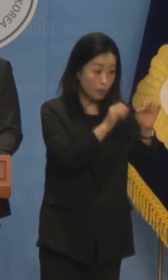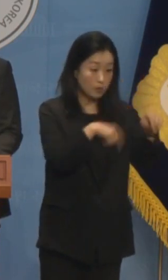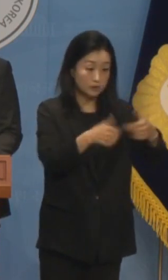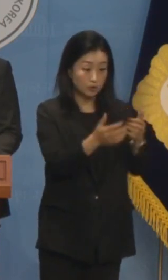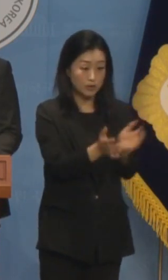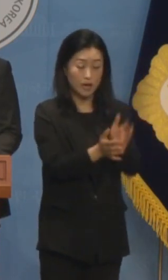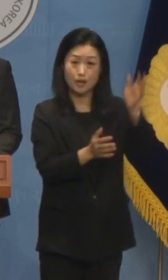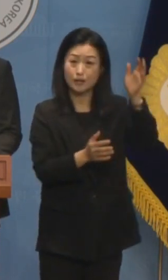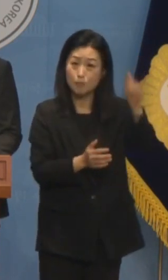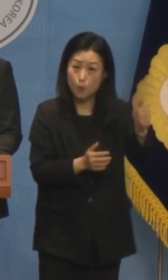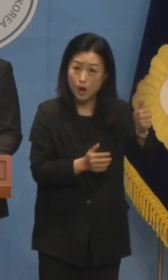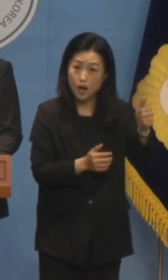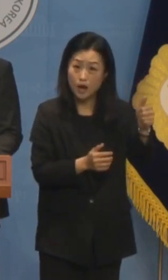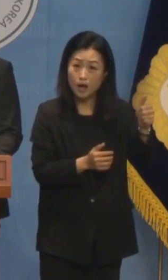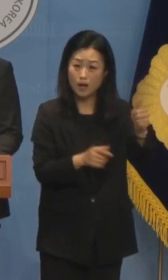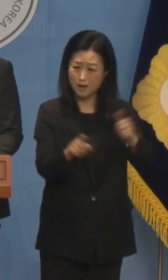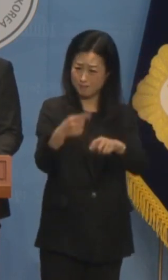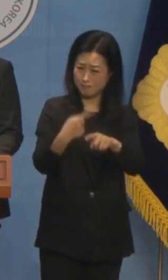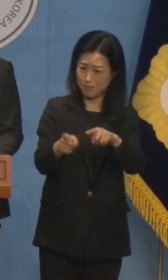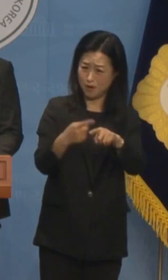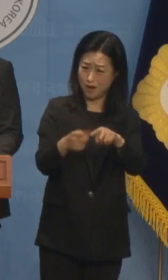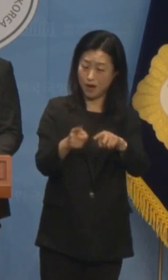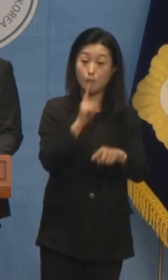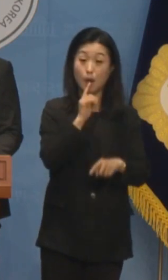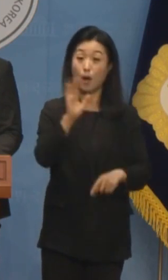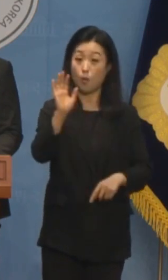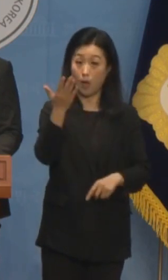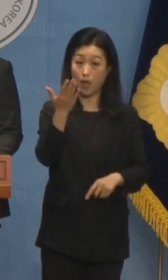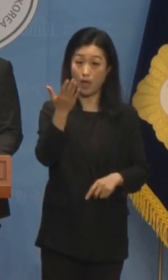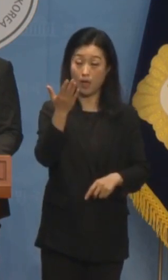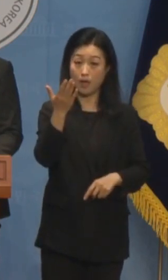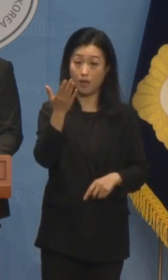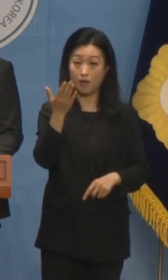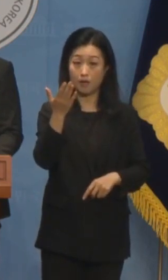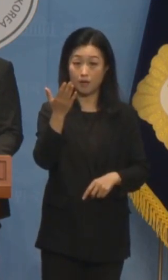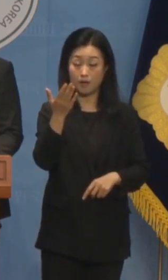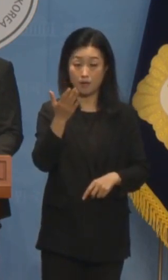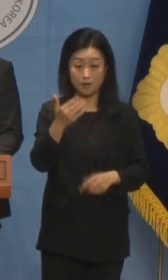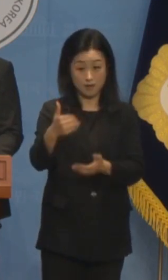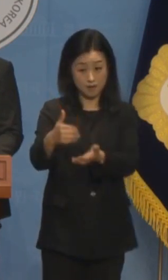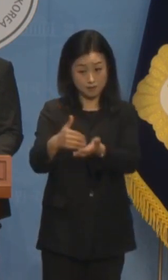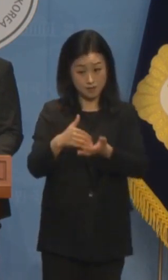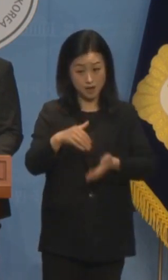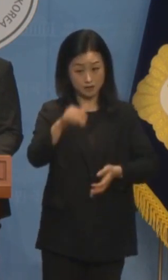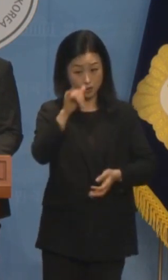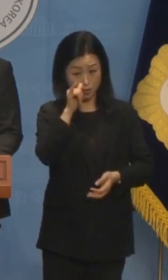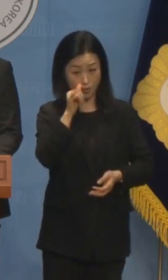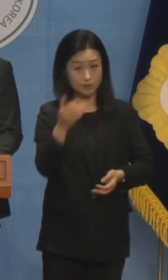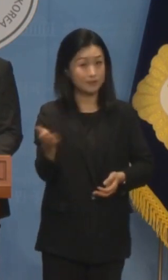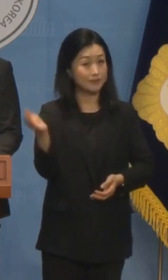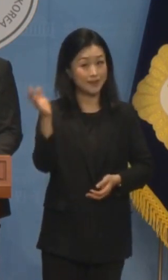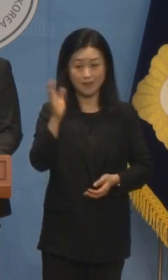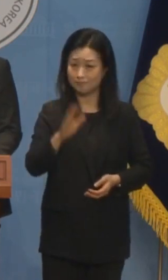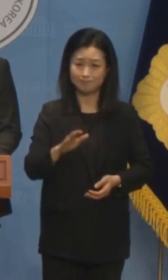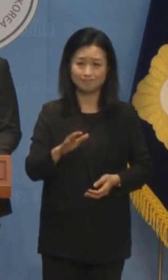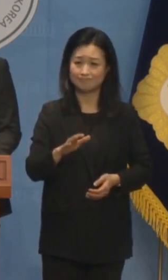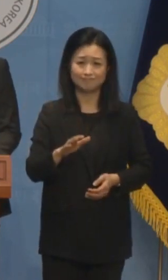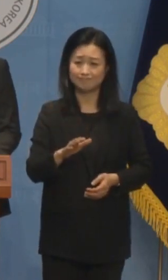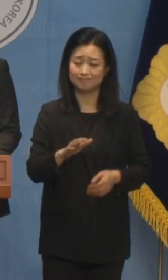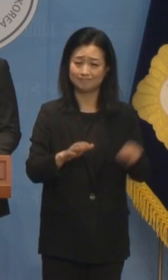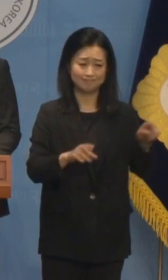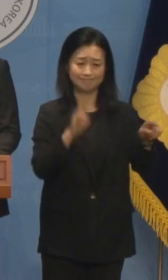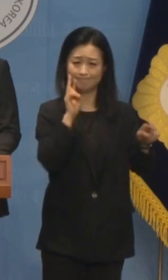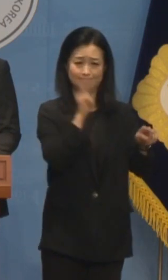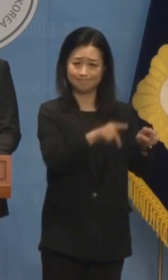그 정도의 평가를 할 수 있지 않느냐라고 의견을 말하는 사람이 있습니다. 그러나 옳지